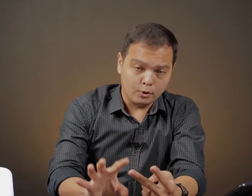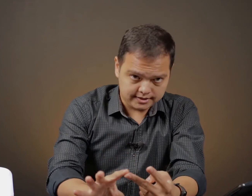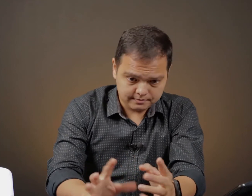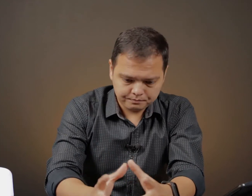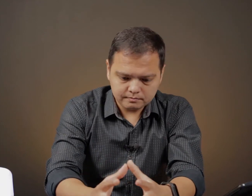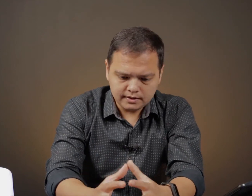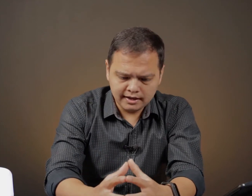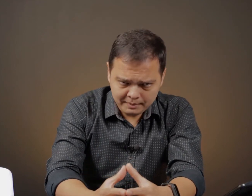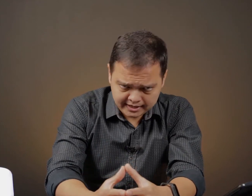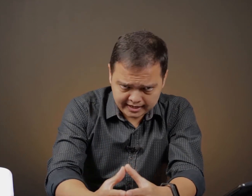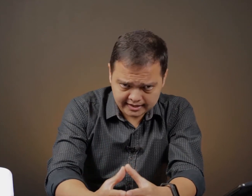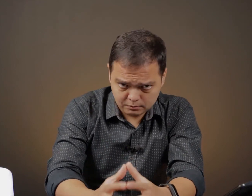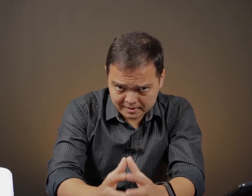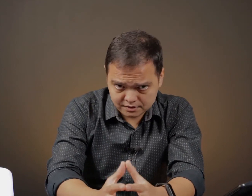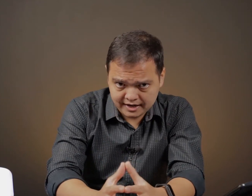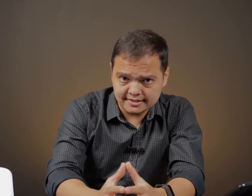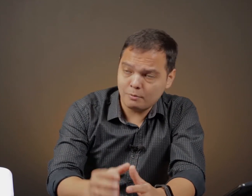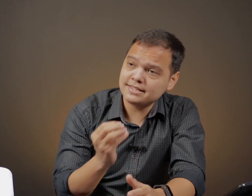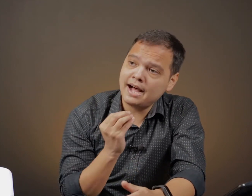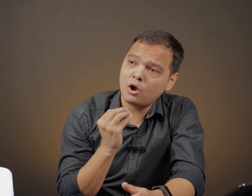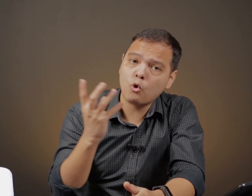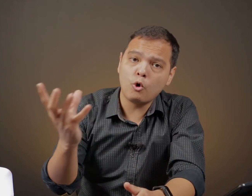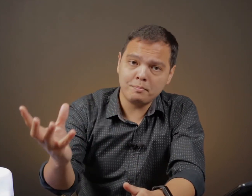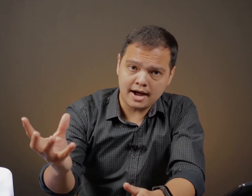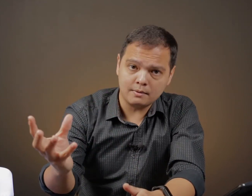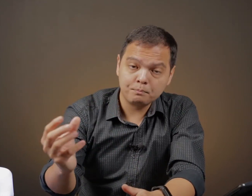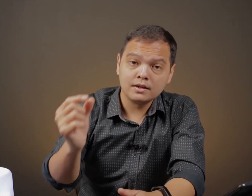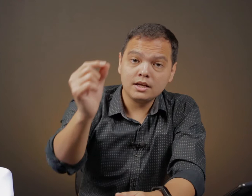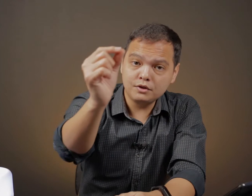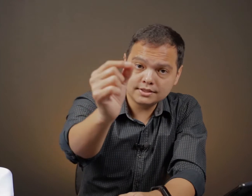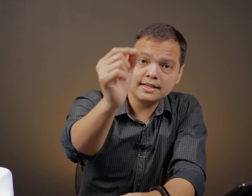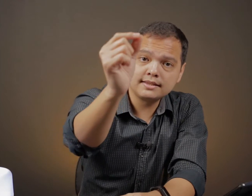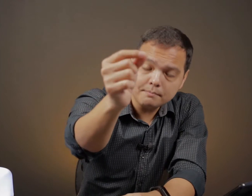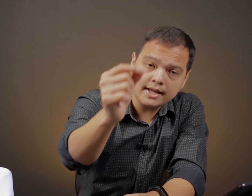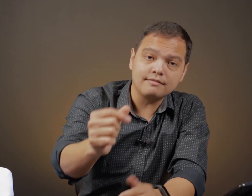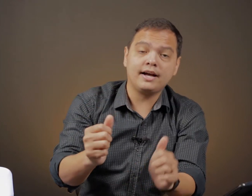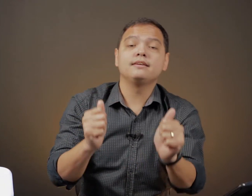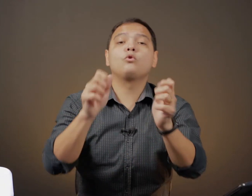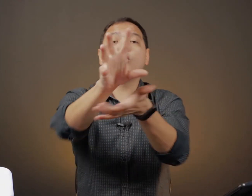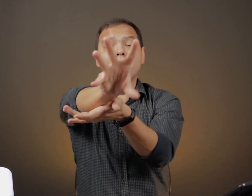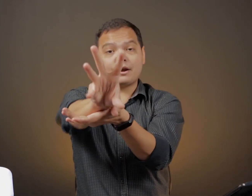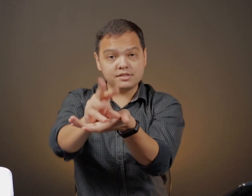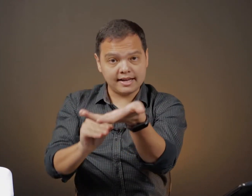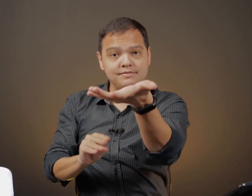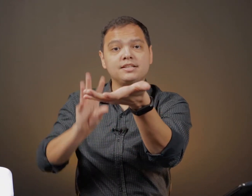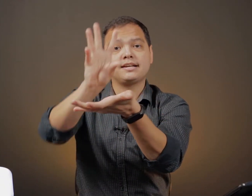Depois, lembra que a criança, o bebezinho faz? Ele começa a copiar. E você também vai copiar os sinais que você está